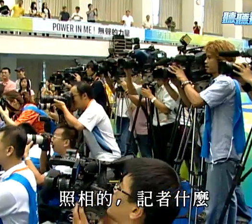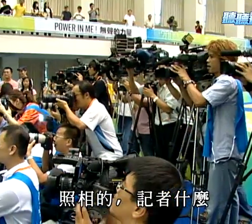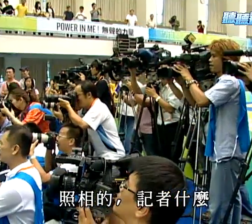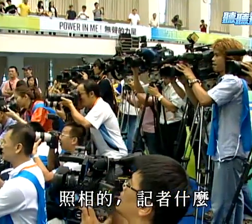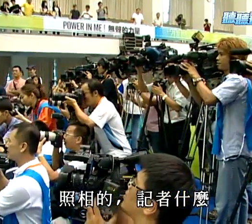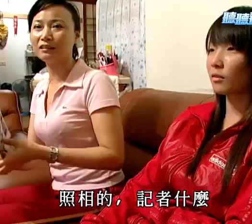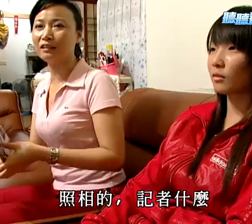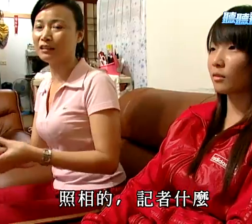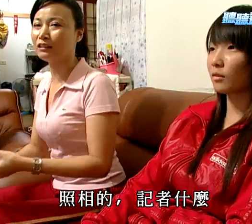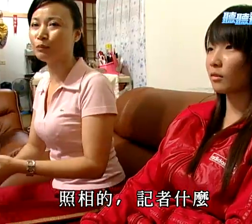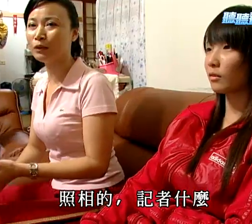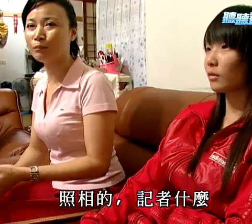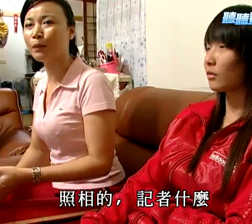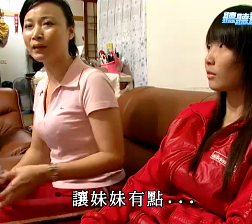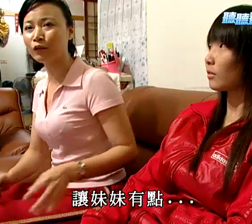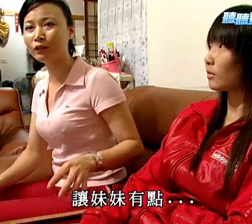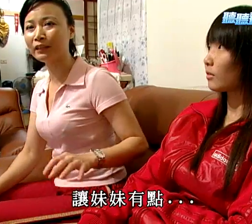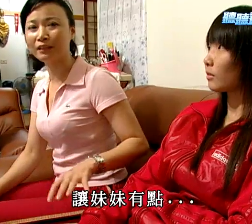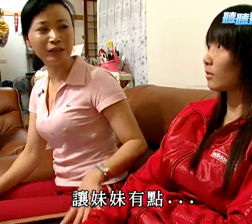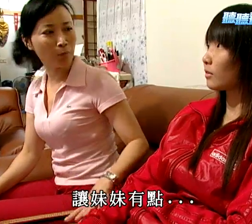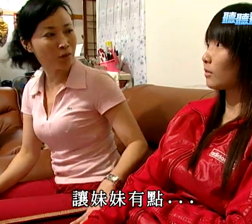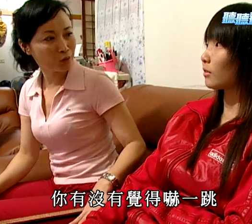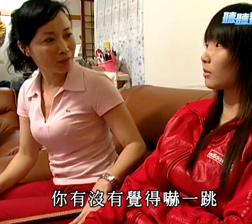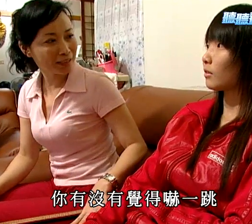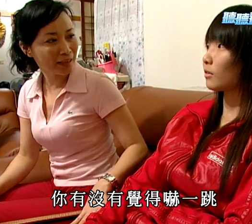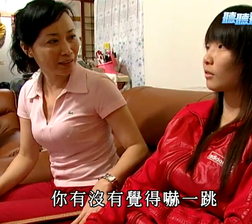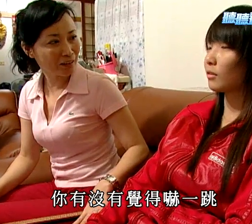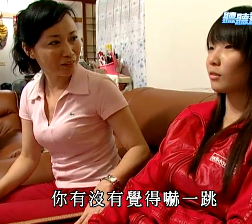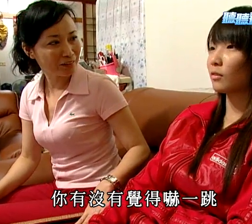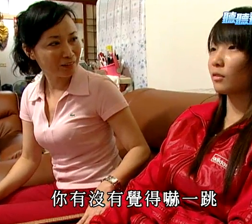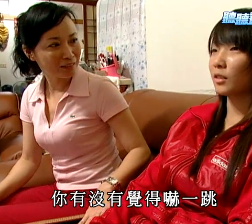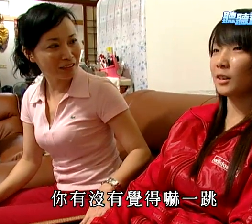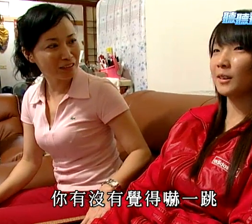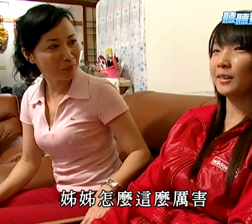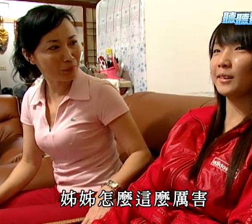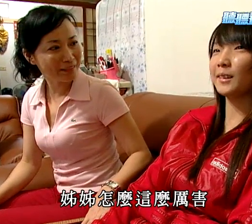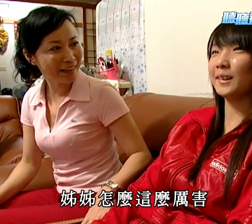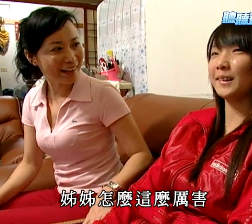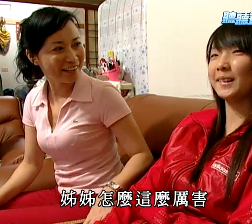啦、记者啦什么，然后妹妹有一点，你有没有觉得吓一跳？姐姐怎么这么厉害？